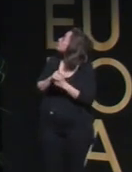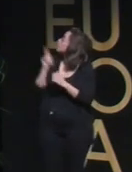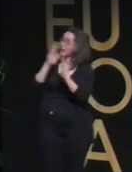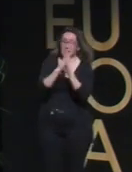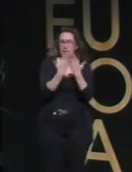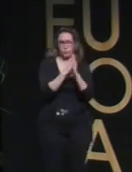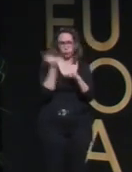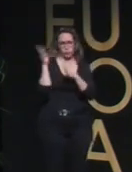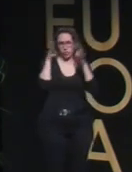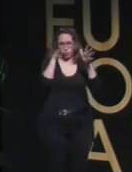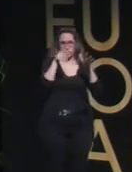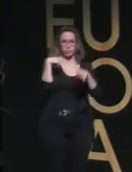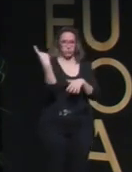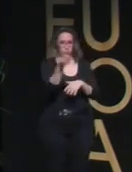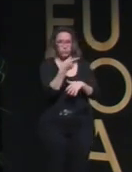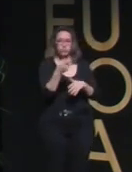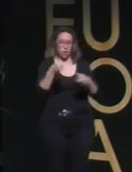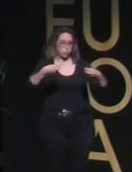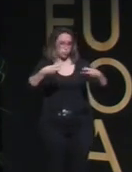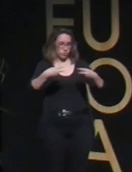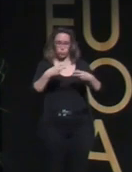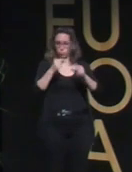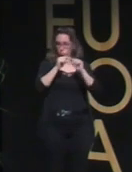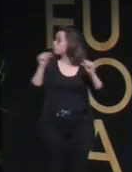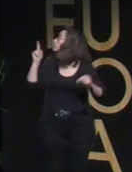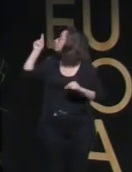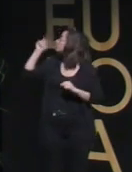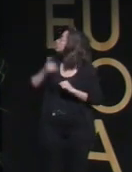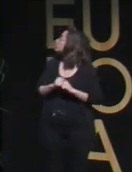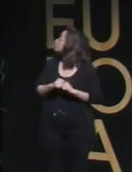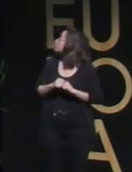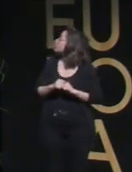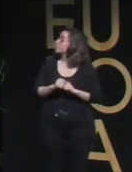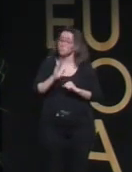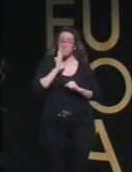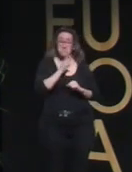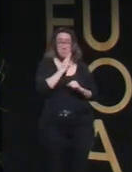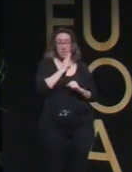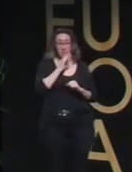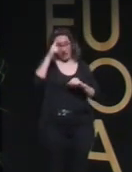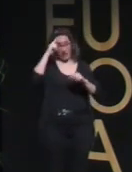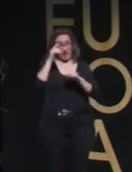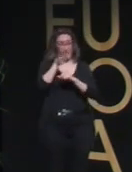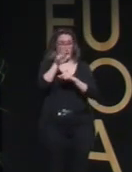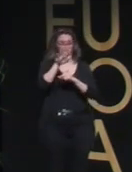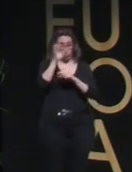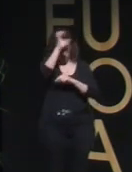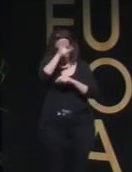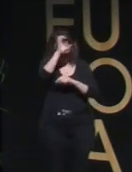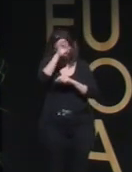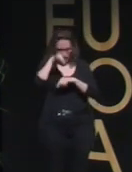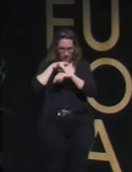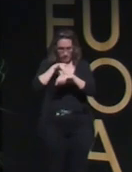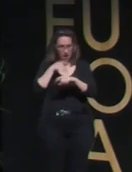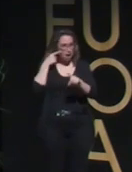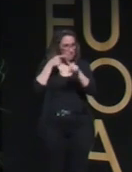es, lo tenéis todo con el subtítulo, Guía de una madre neurocientífica para educar a adolescentes, ¿vale? Donde ella explica